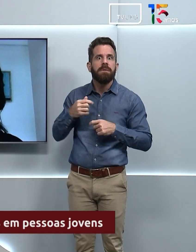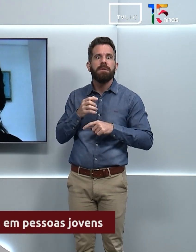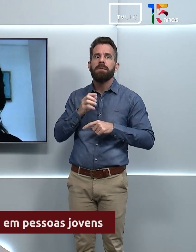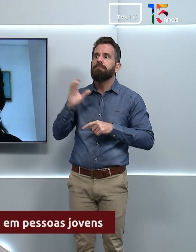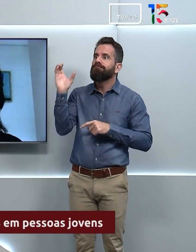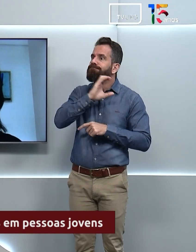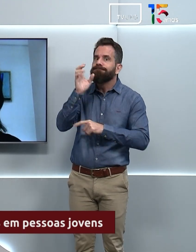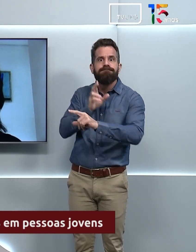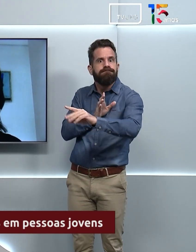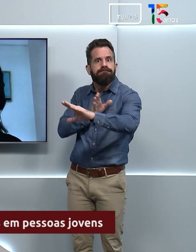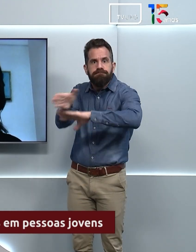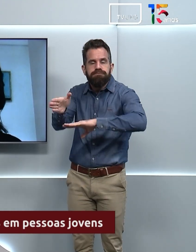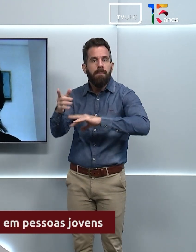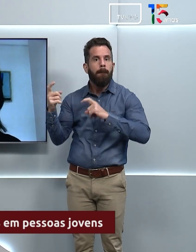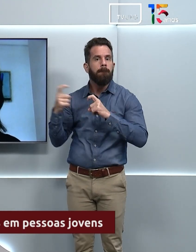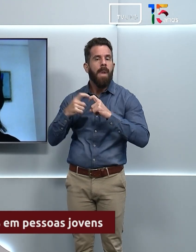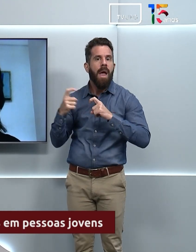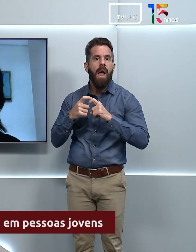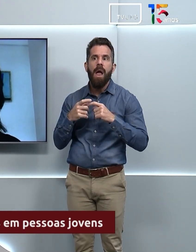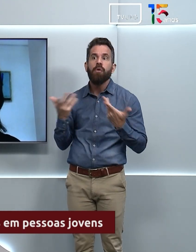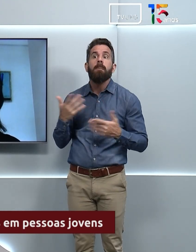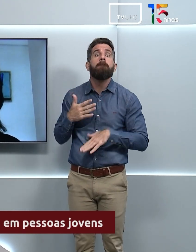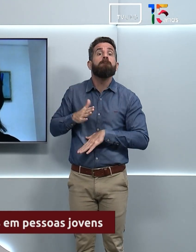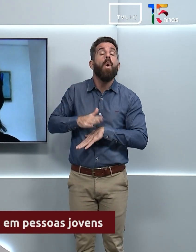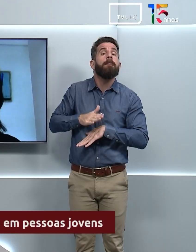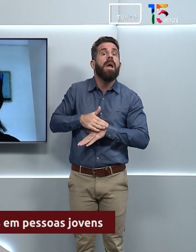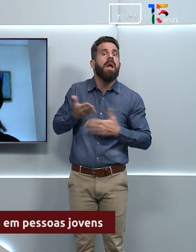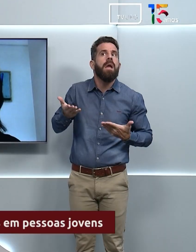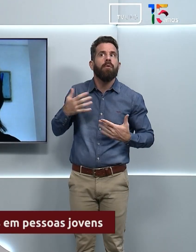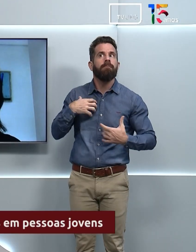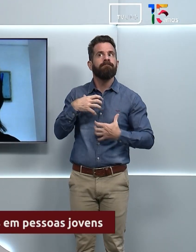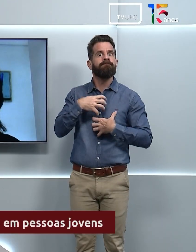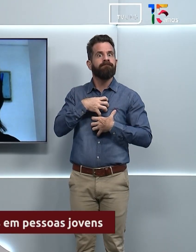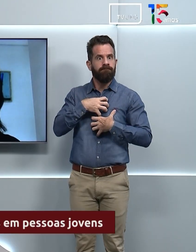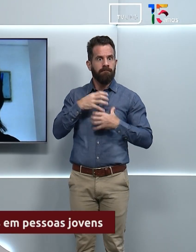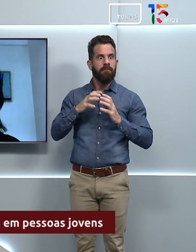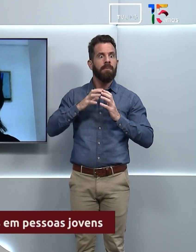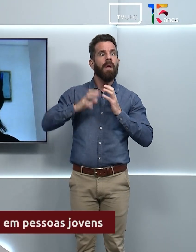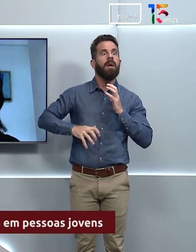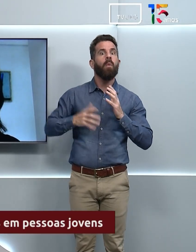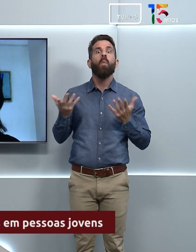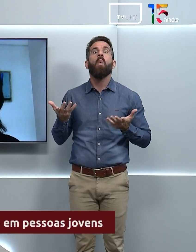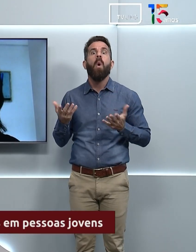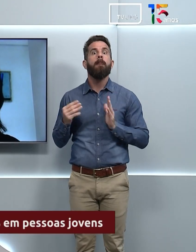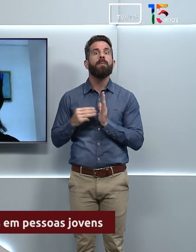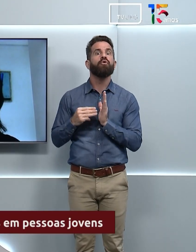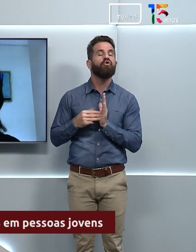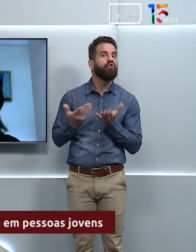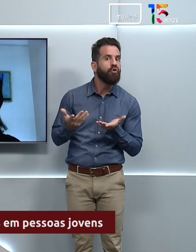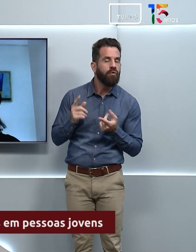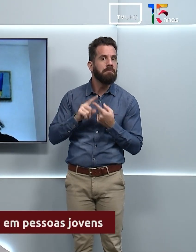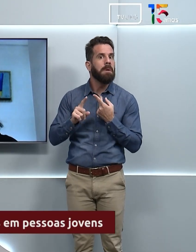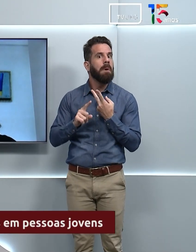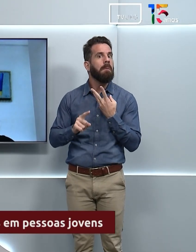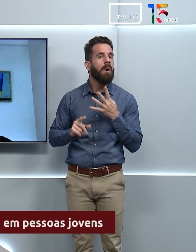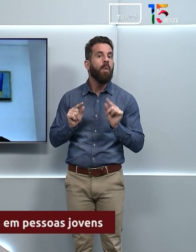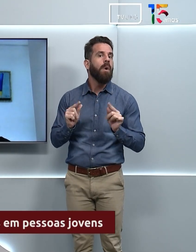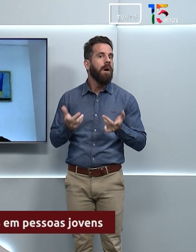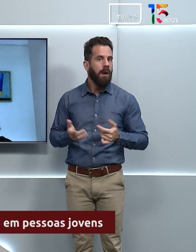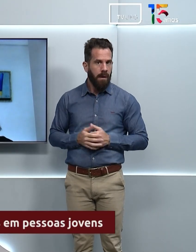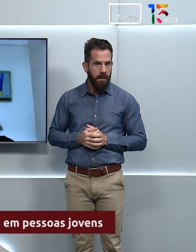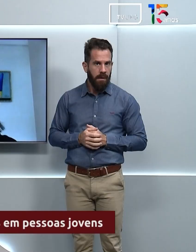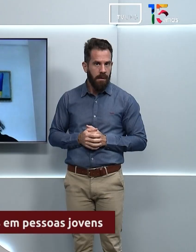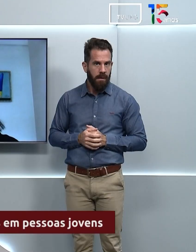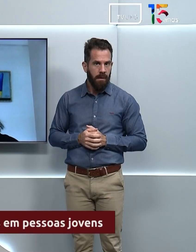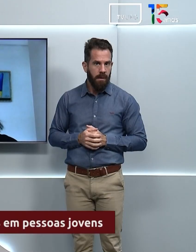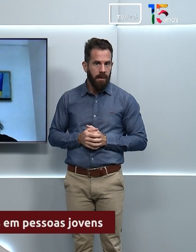de saúde, para um médico, para saber se está tendo algum tipo de ocorrência mais séria? Perfeito, Camila.